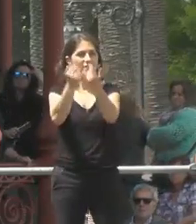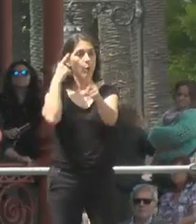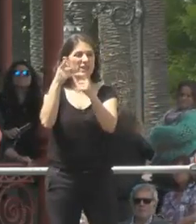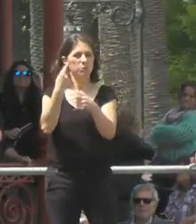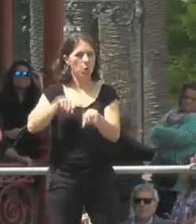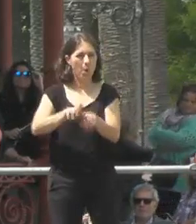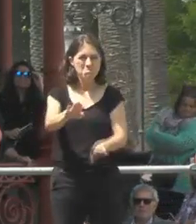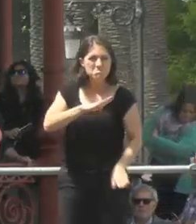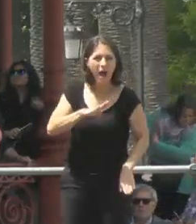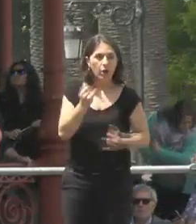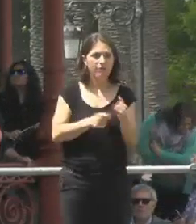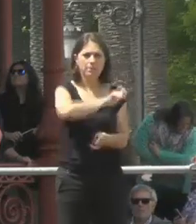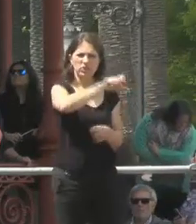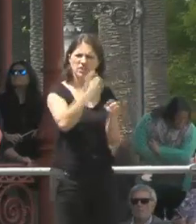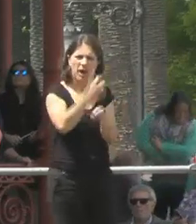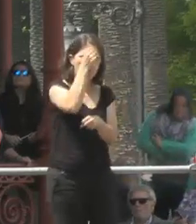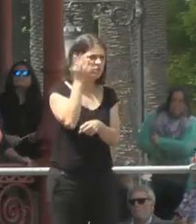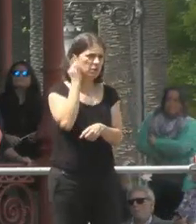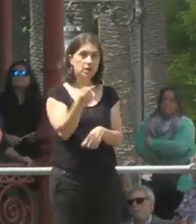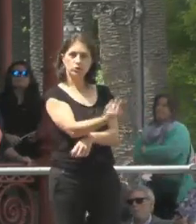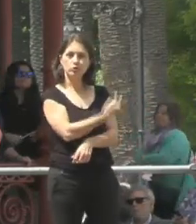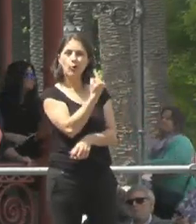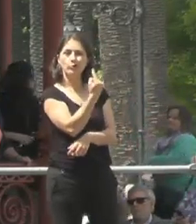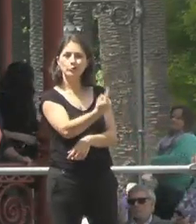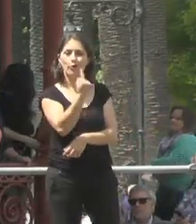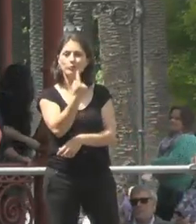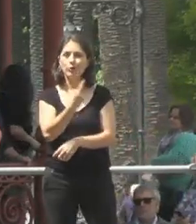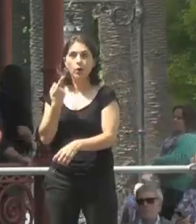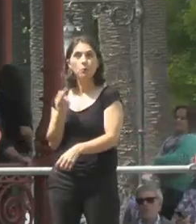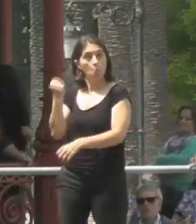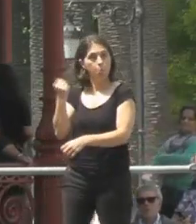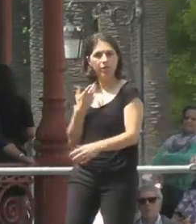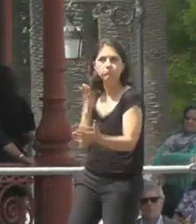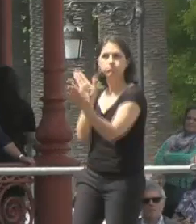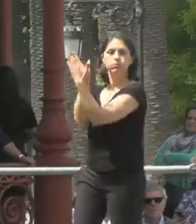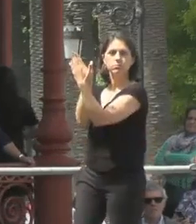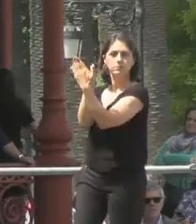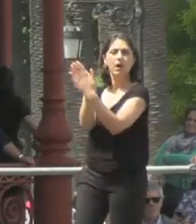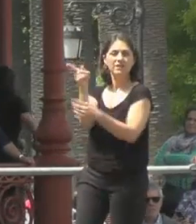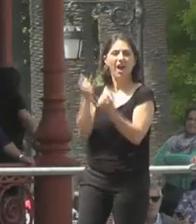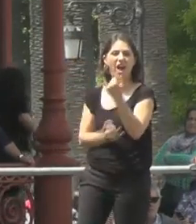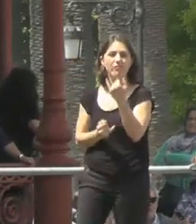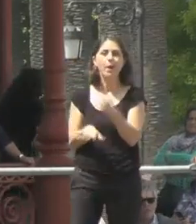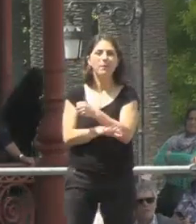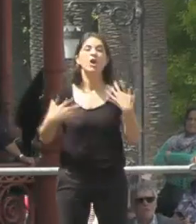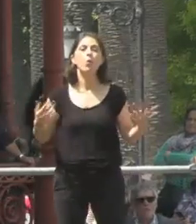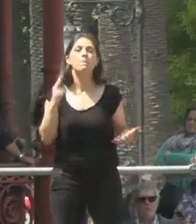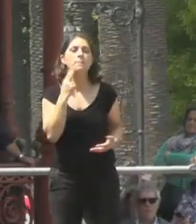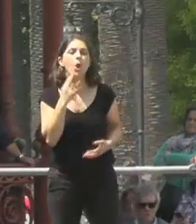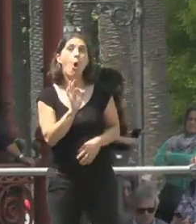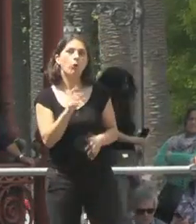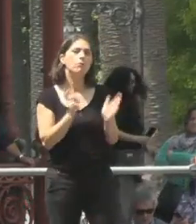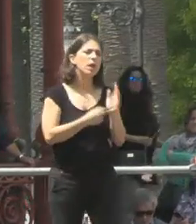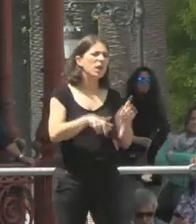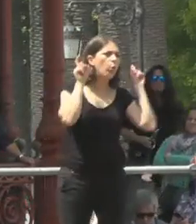intención perversa de situar a los trabajadores y trabajadoras a solas frente al poder. Y eso es lo que hay detrás, generar miedo. O la ley de